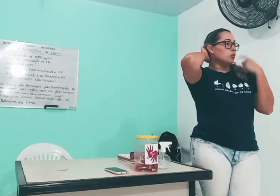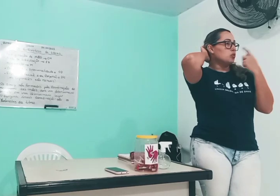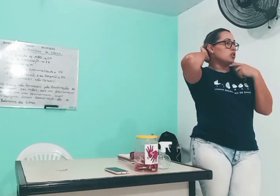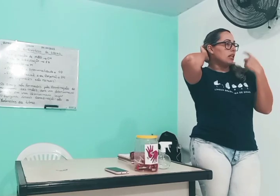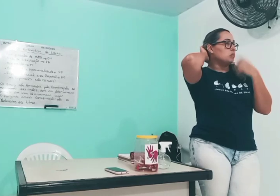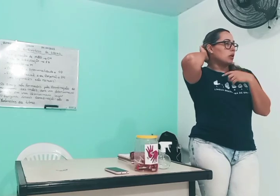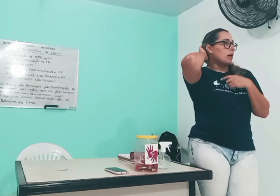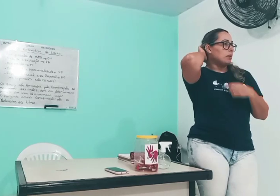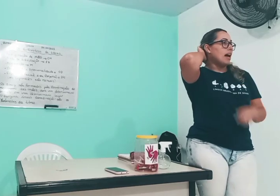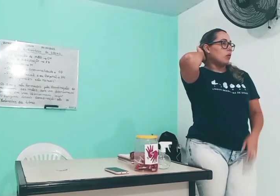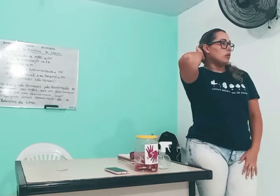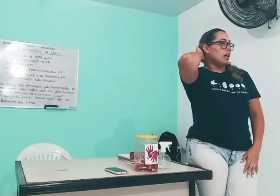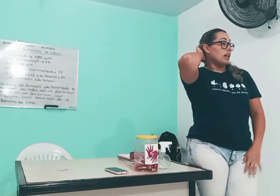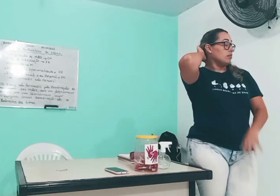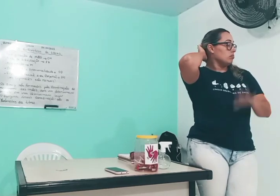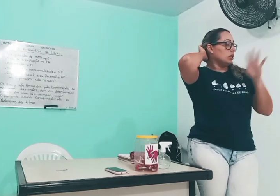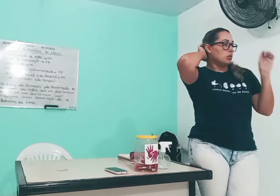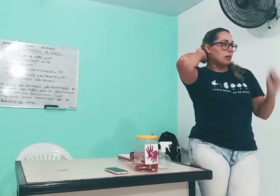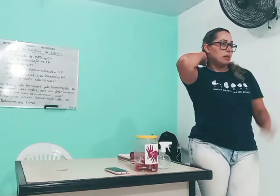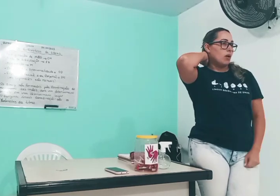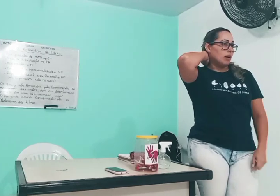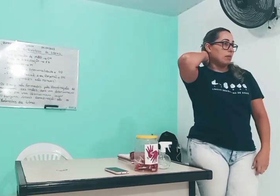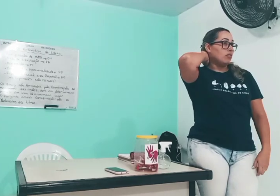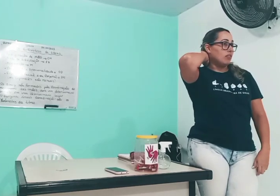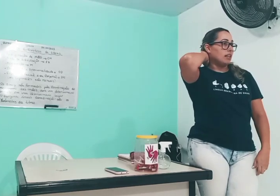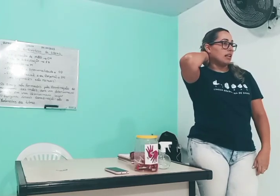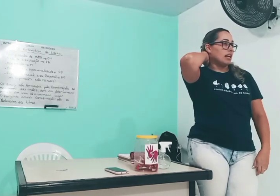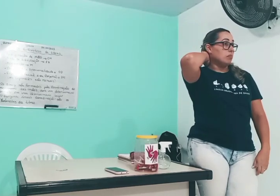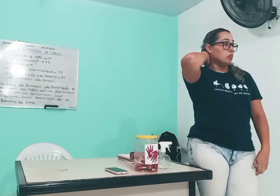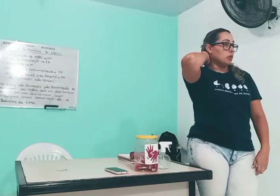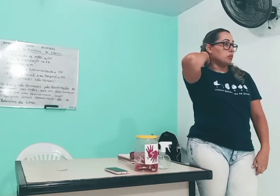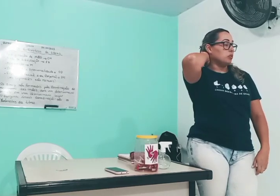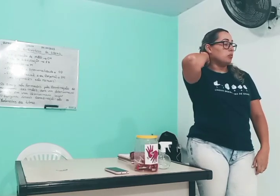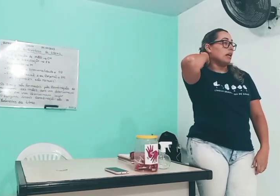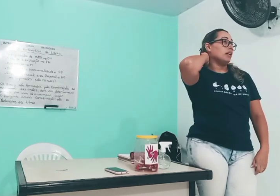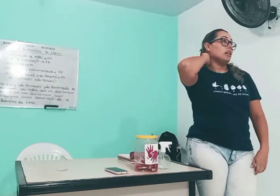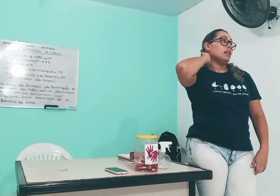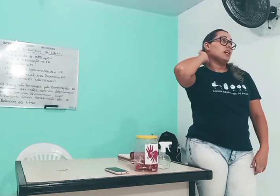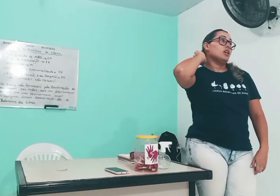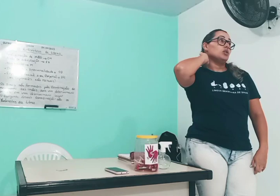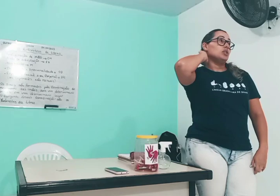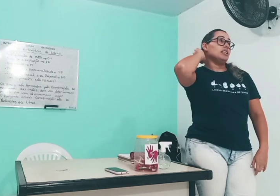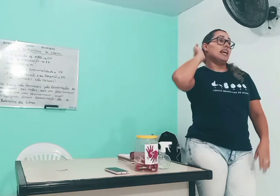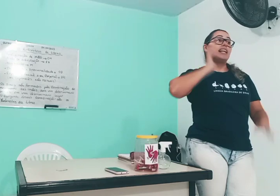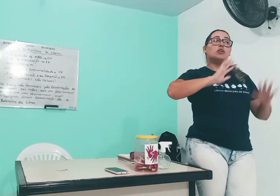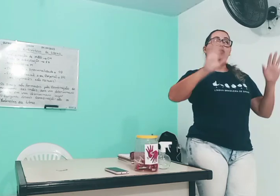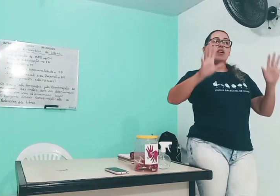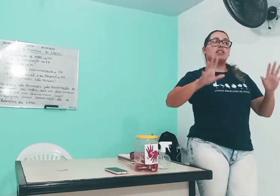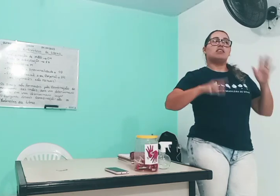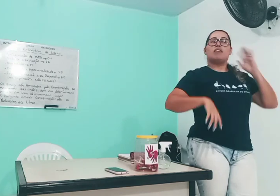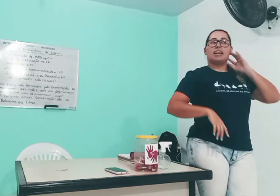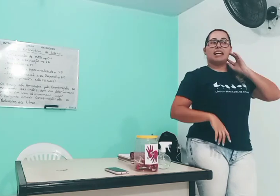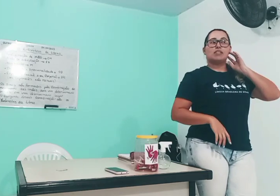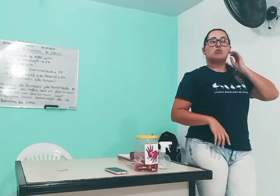uso de leitura labial, a leitura labial é perfeita, ela lê muito bem. E ela não gosta que fala que ela é